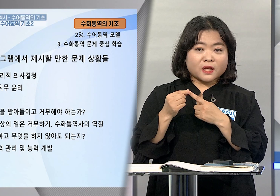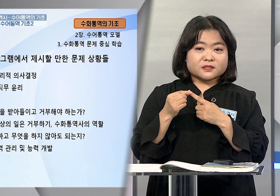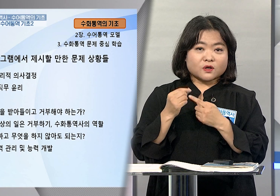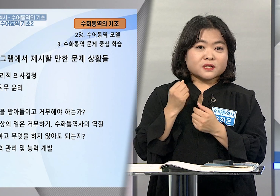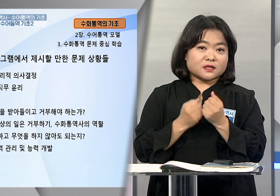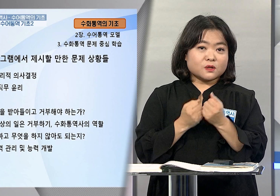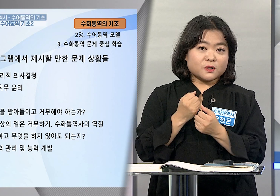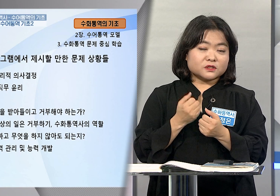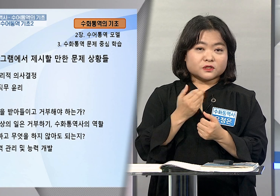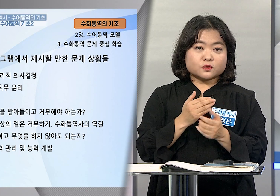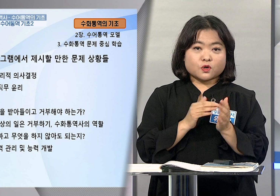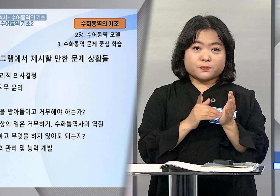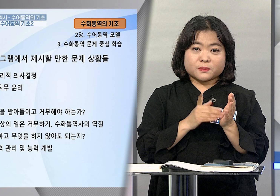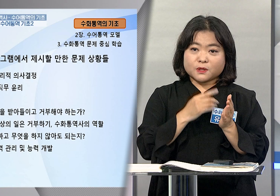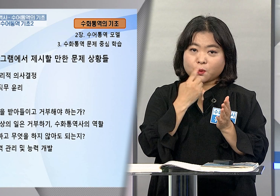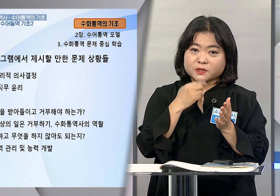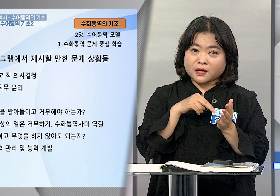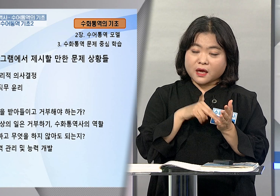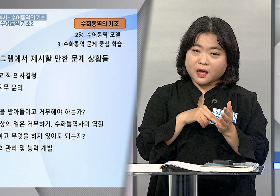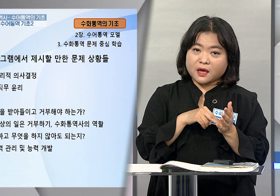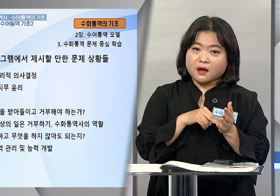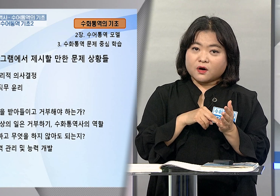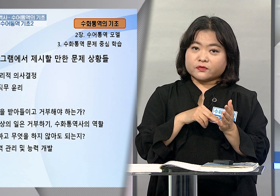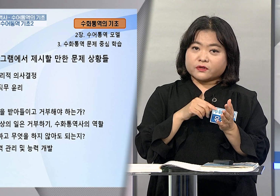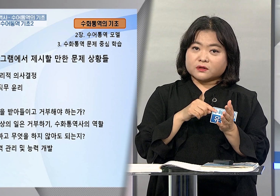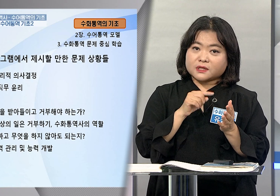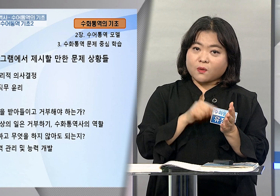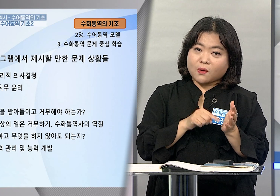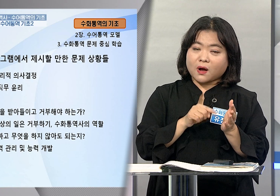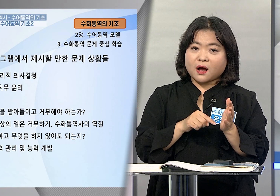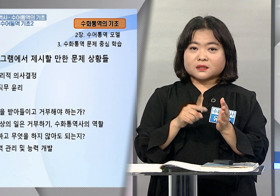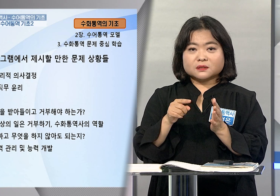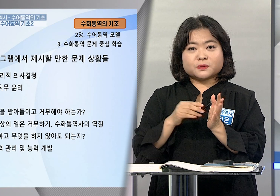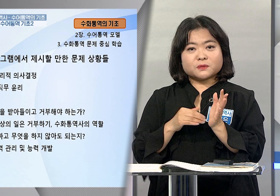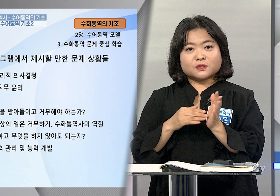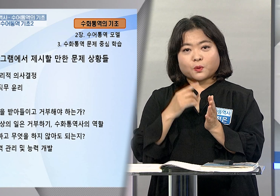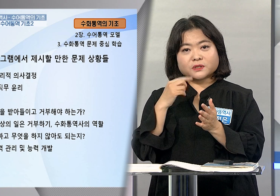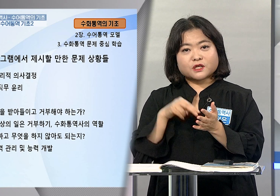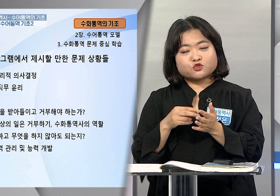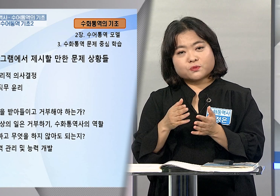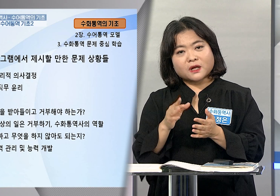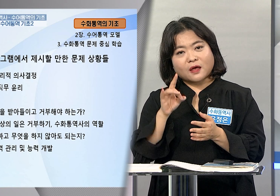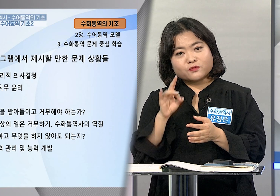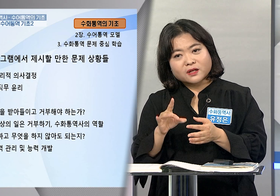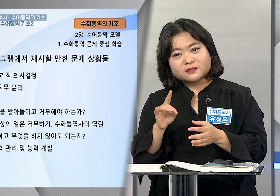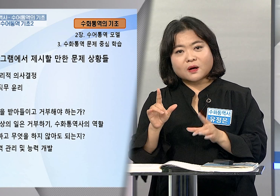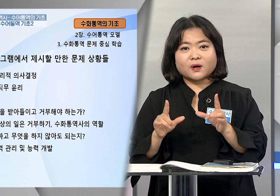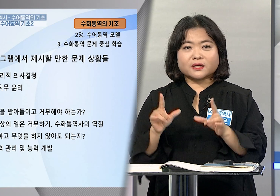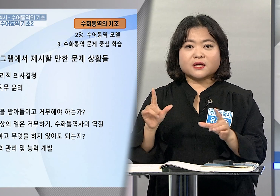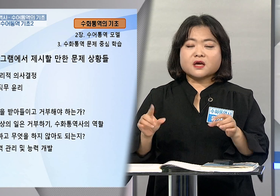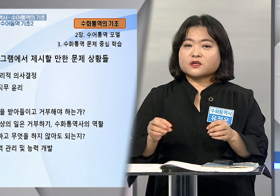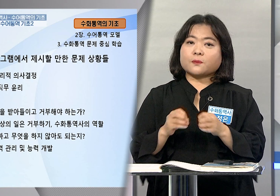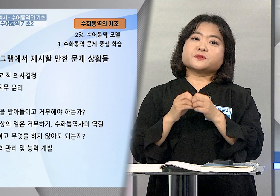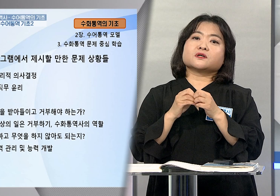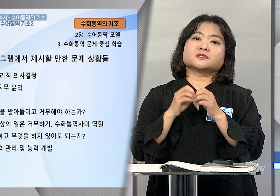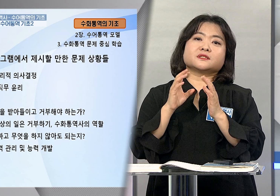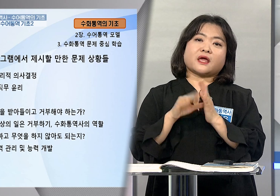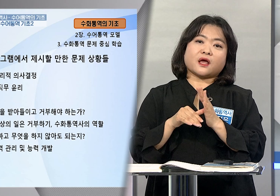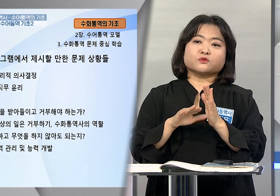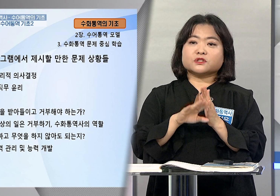1번에서 제가 설명을 드렸죠. 비밀 보장의 어떤 상황과 그 비밀을 보장해 주면 안 되는 상황이 겹쳤을 때 우리는